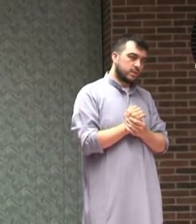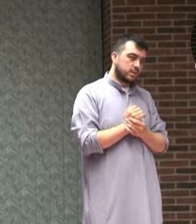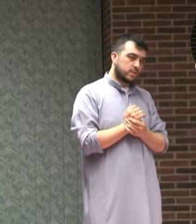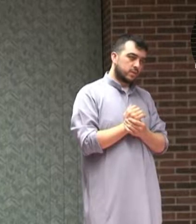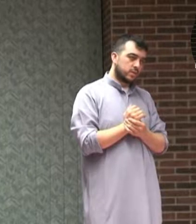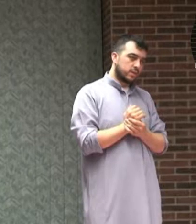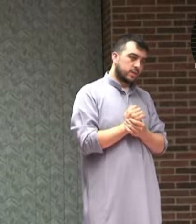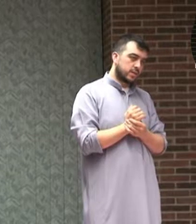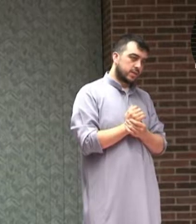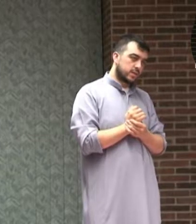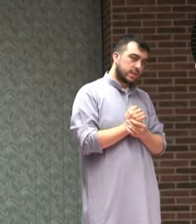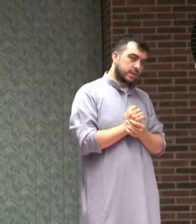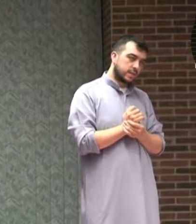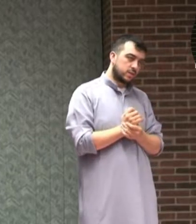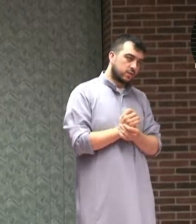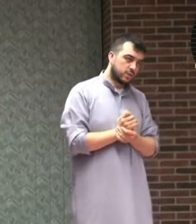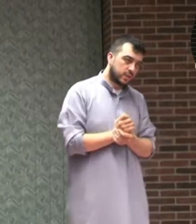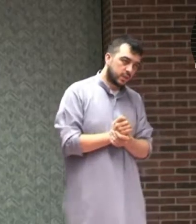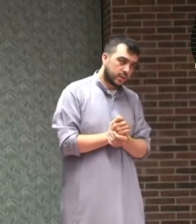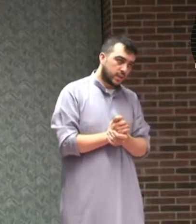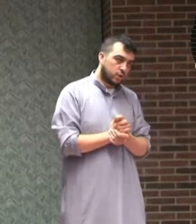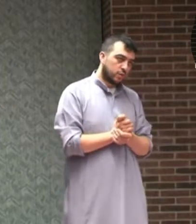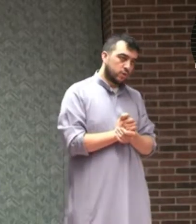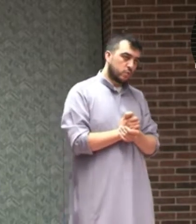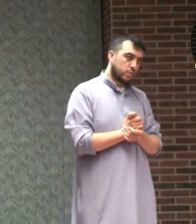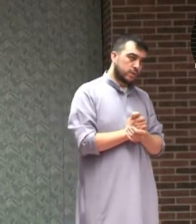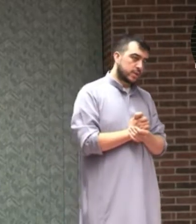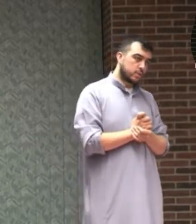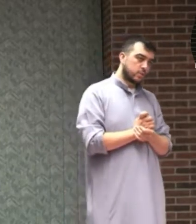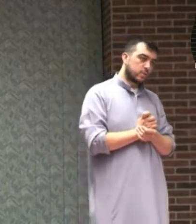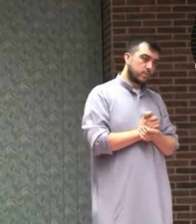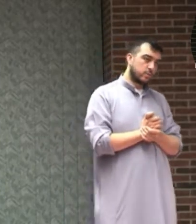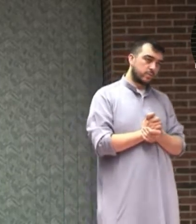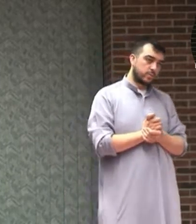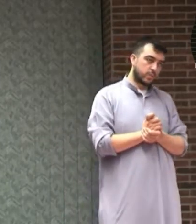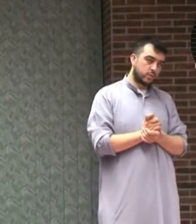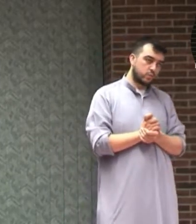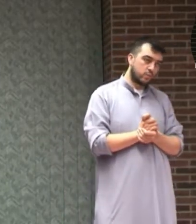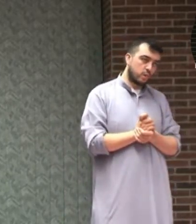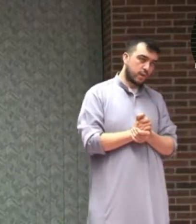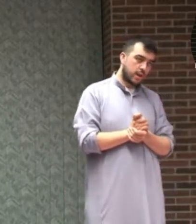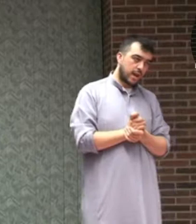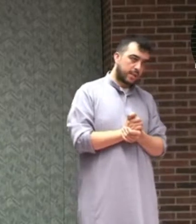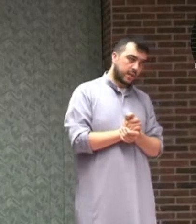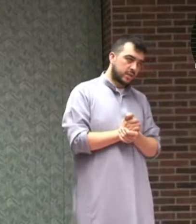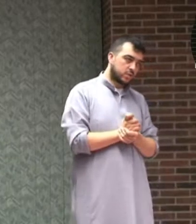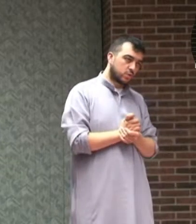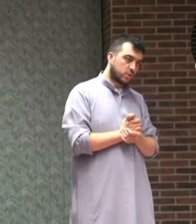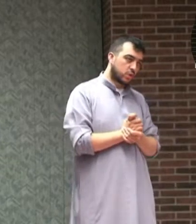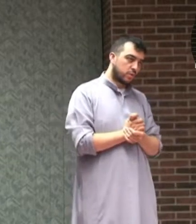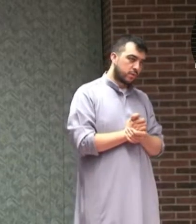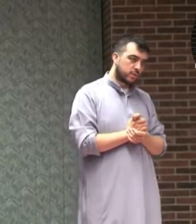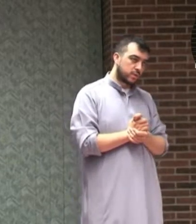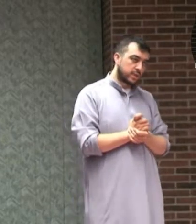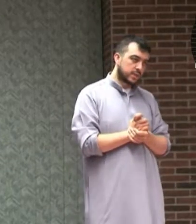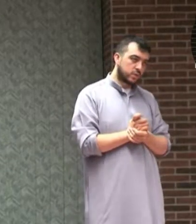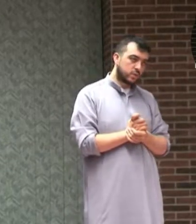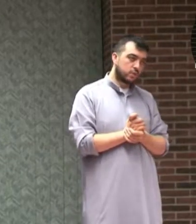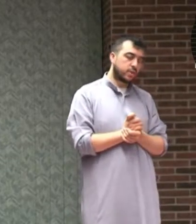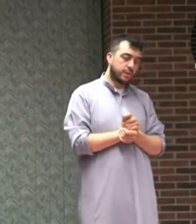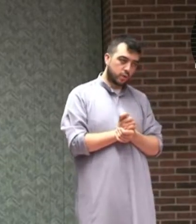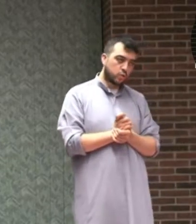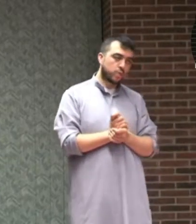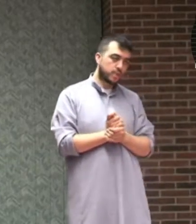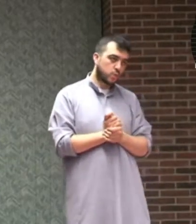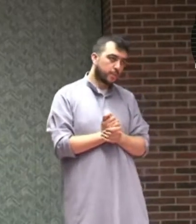Les diabétiques. Si le docteur dit qu'il s'est interdit de jeûner, il doit donner une compensation pendant tout le mois. Après